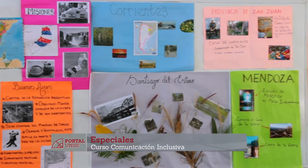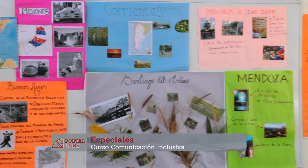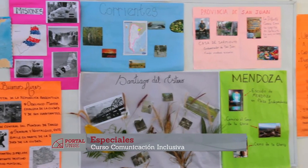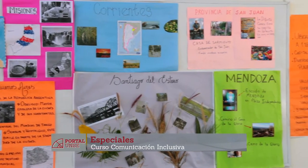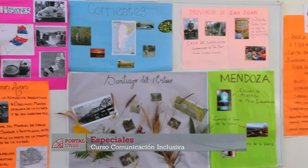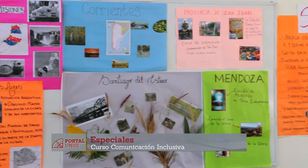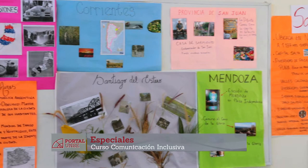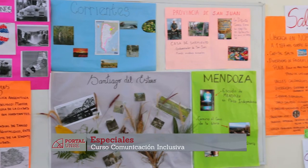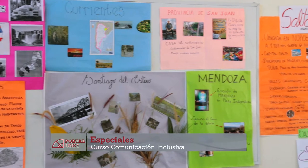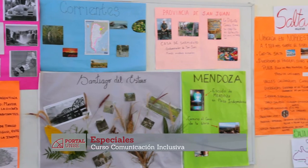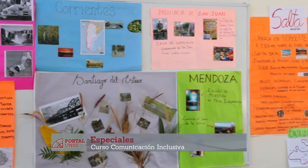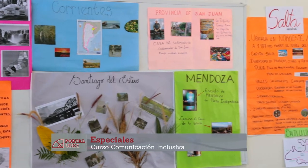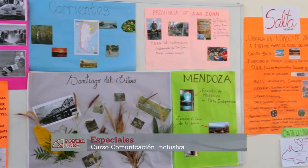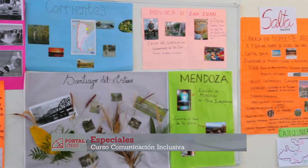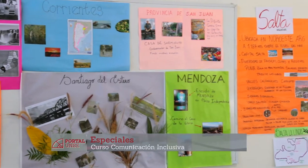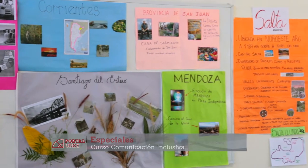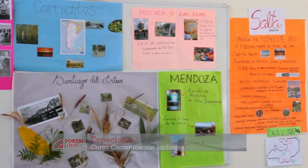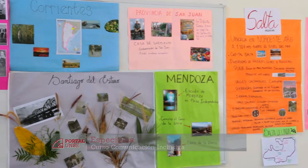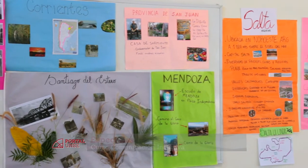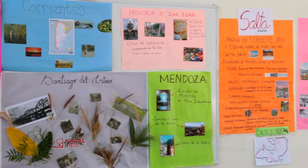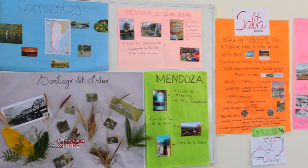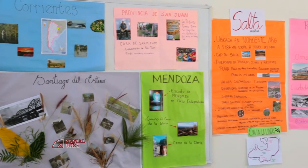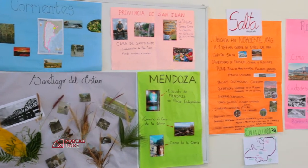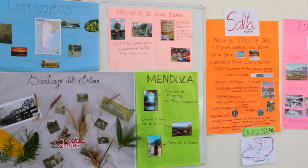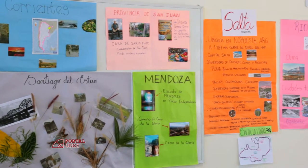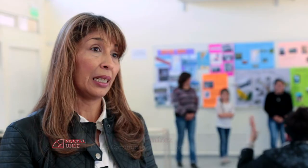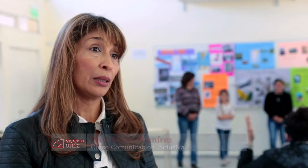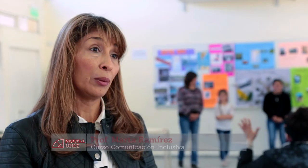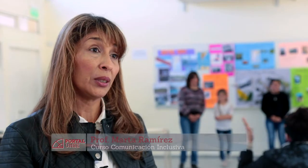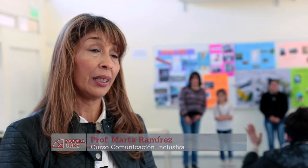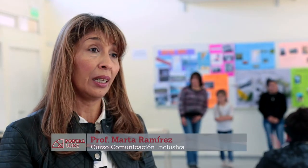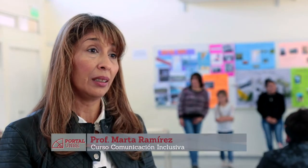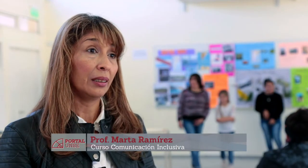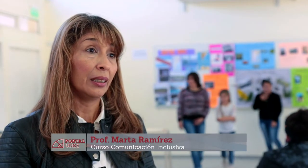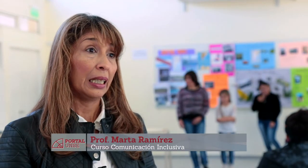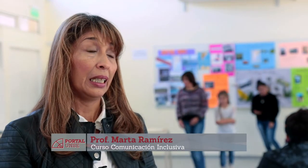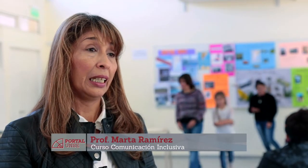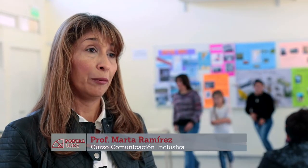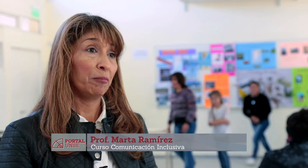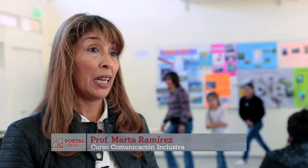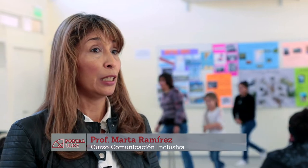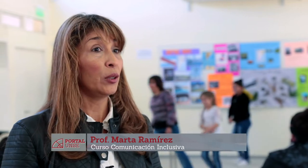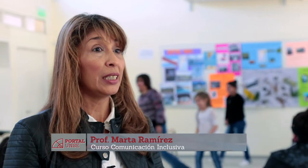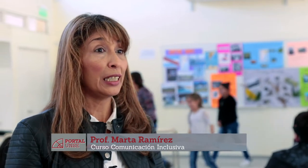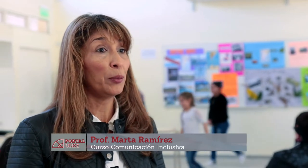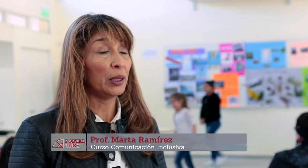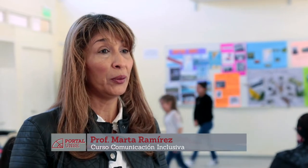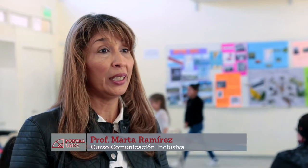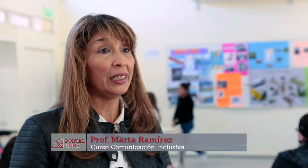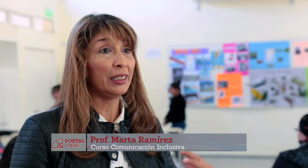curso. Bueno, nos ponemos de acuerdo con Jorge para ver qué clase vamos a dar. Hacemos las señas porque por ahí él tiene una